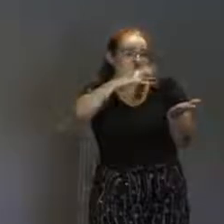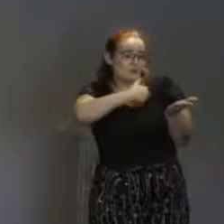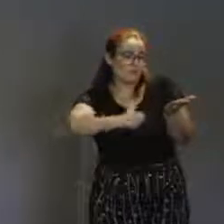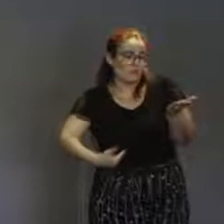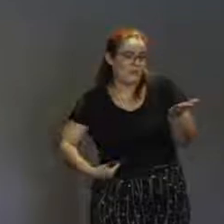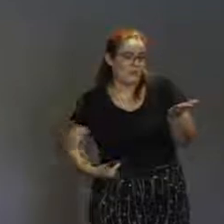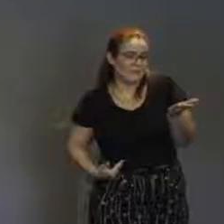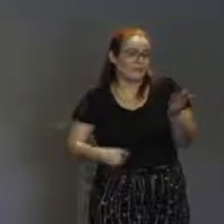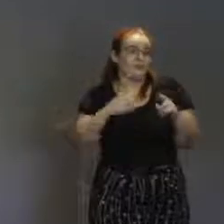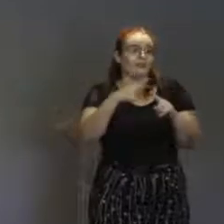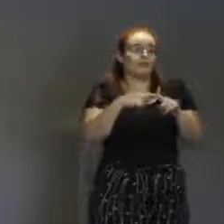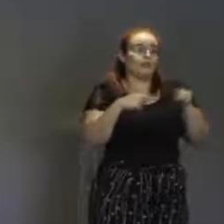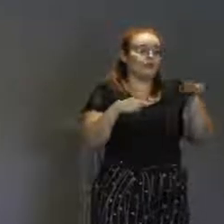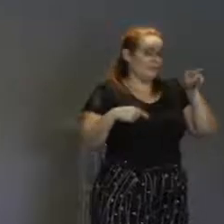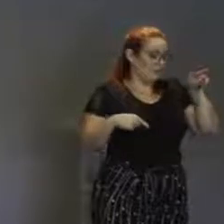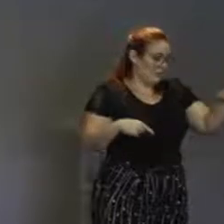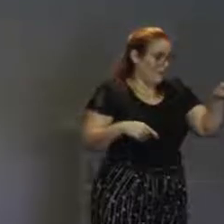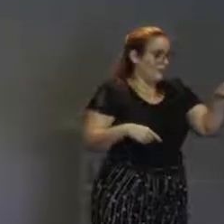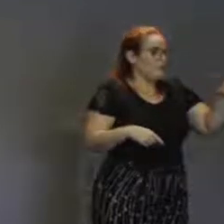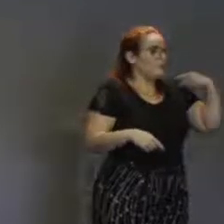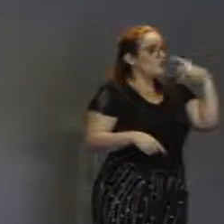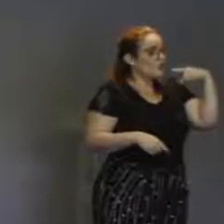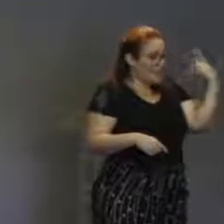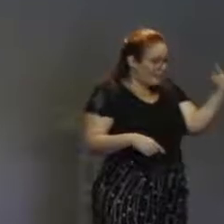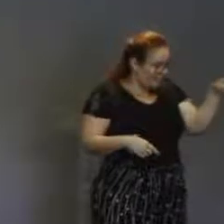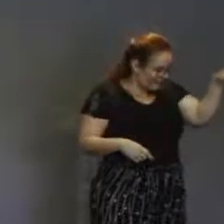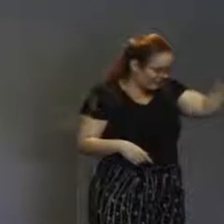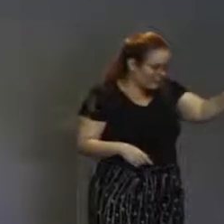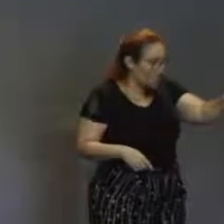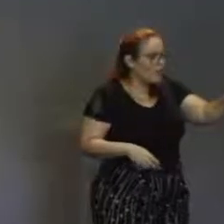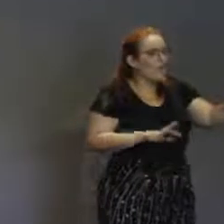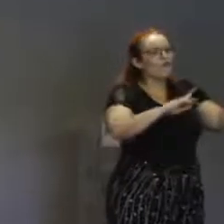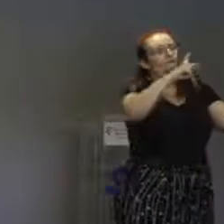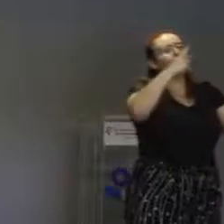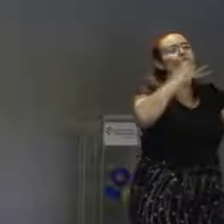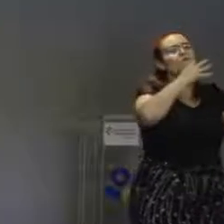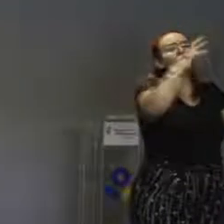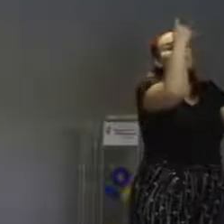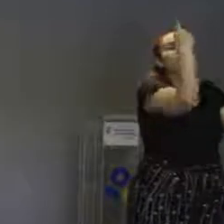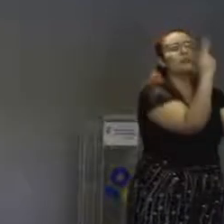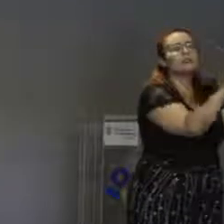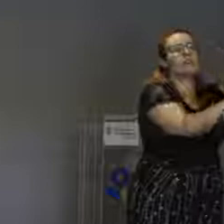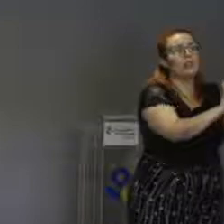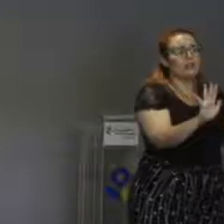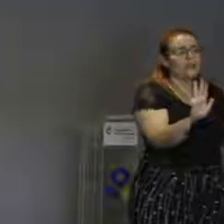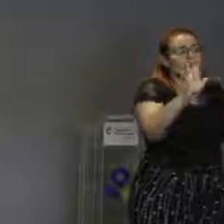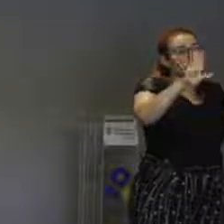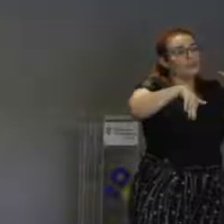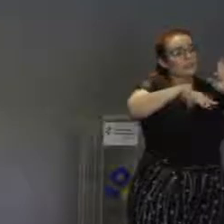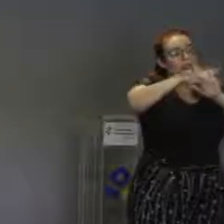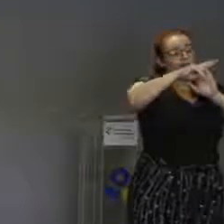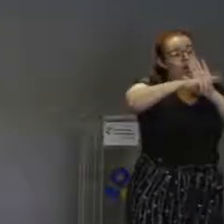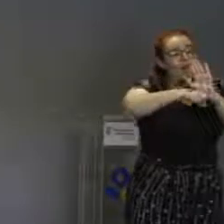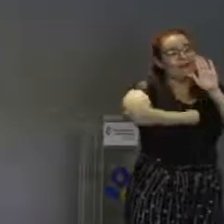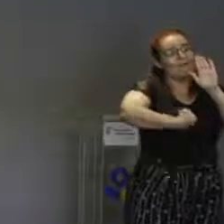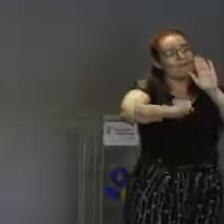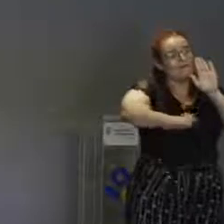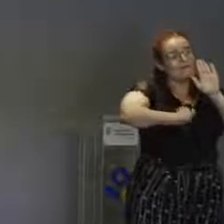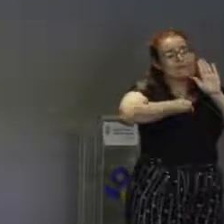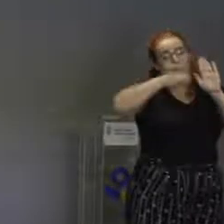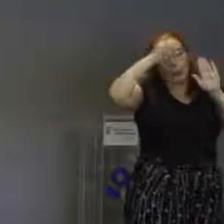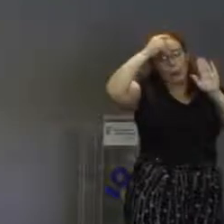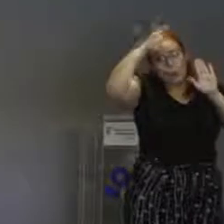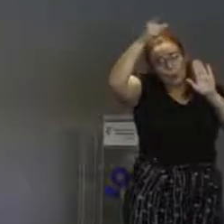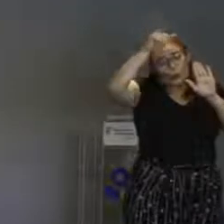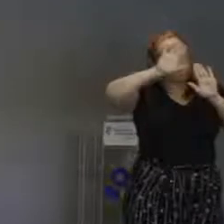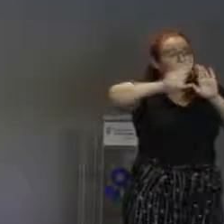do setor privado ele vai falar com a visão dele. Né? E, muitas vezes, essa visão é muito deslocada das próprias regras, da própria vivência, da própria